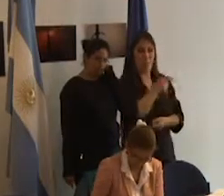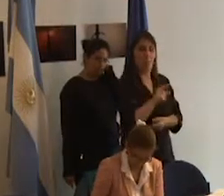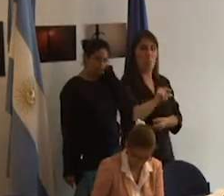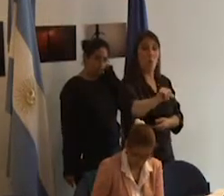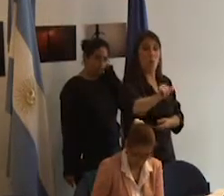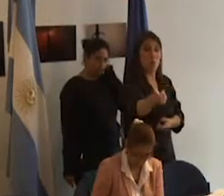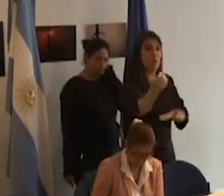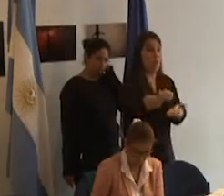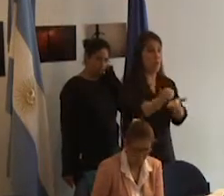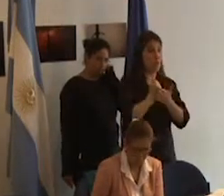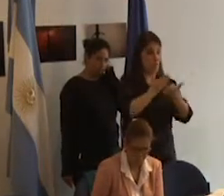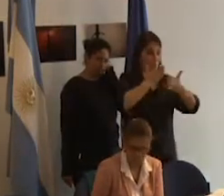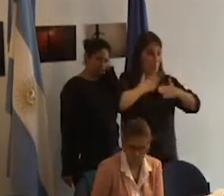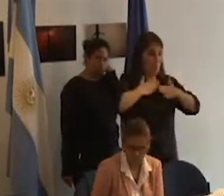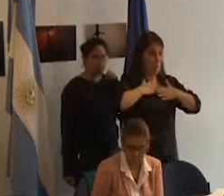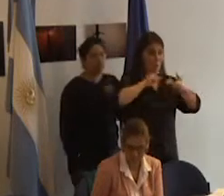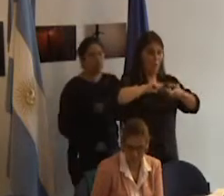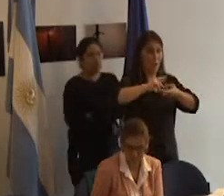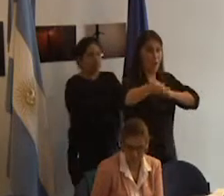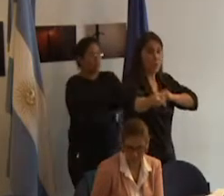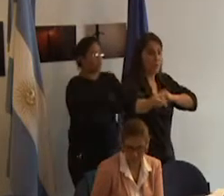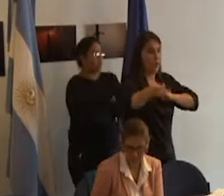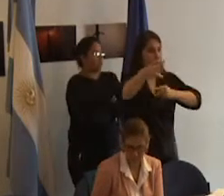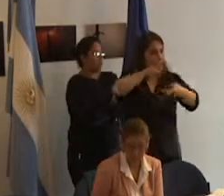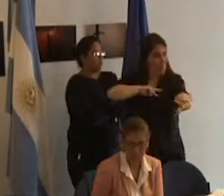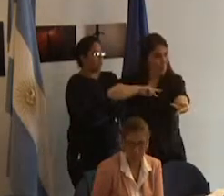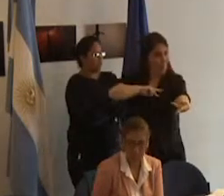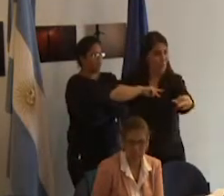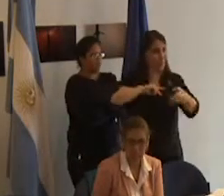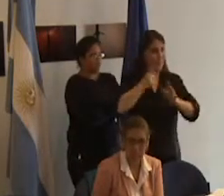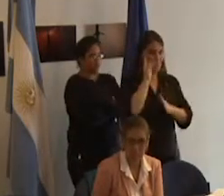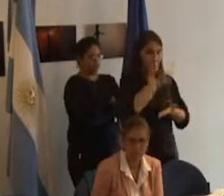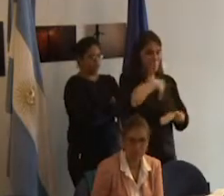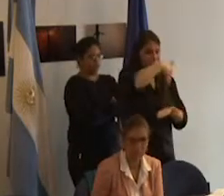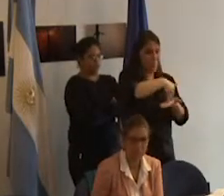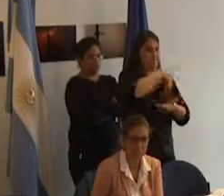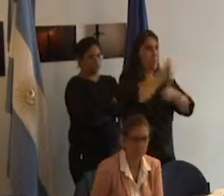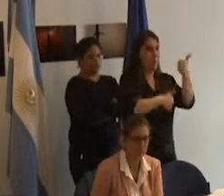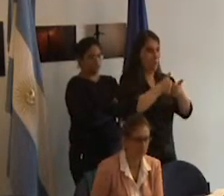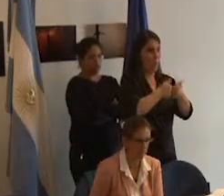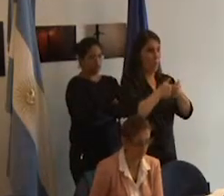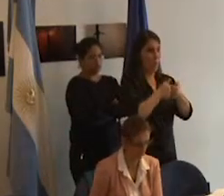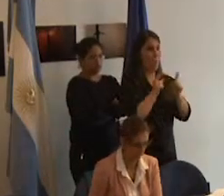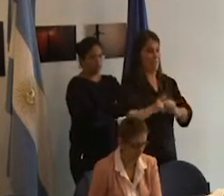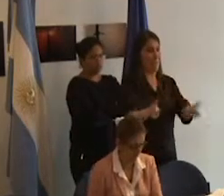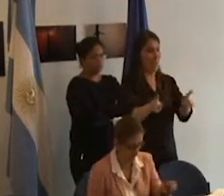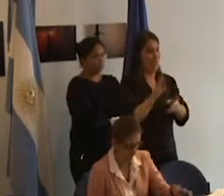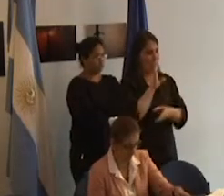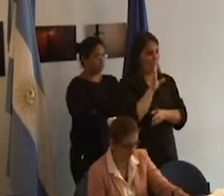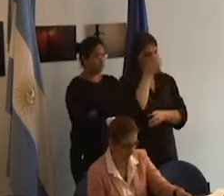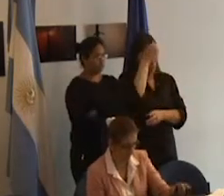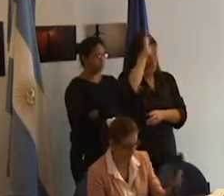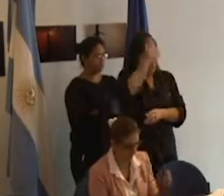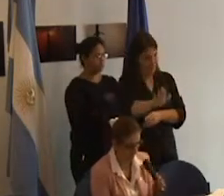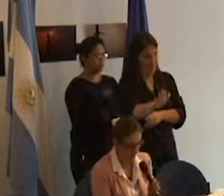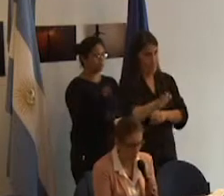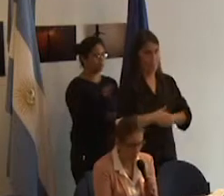permite a mí ser, que yo soy el otro del otro, estoy parado en una noción de diferencia.